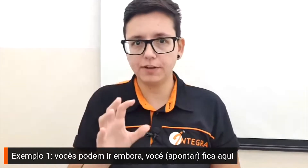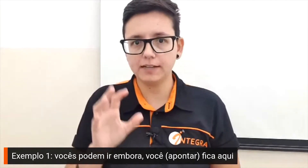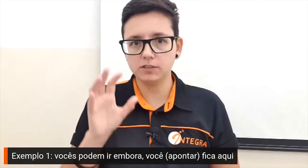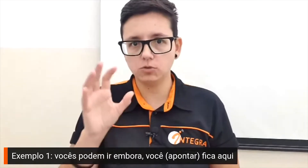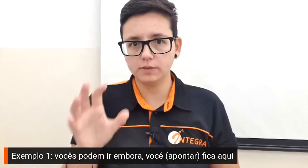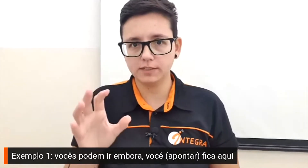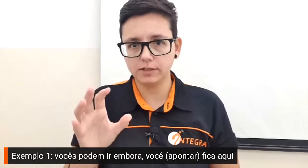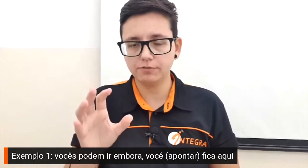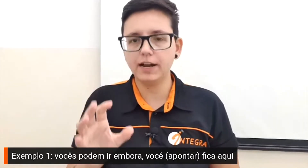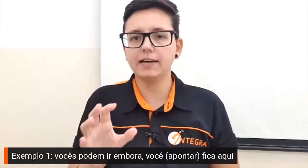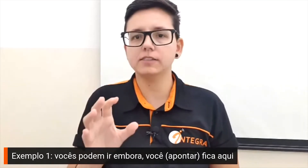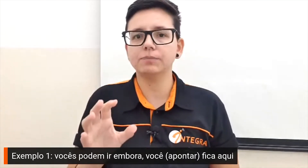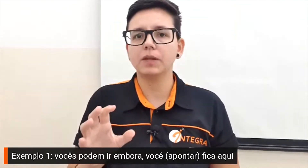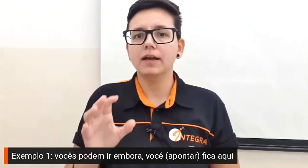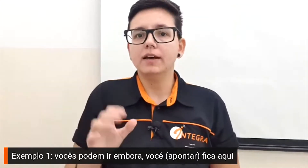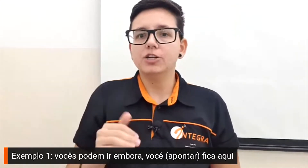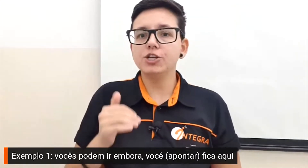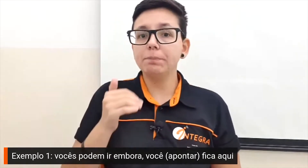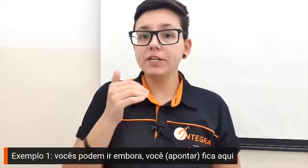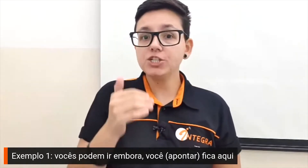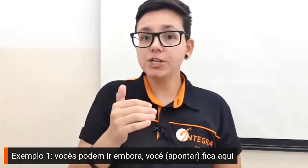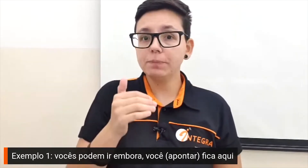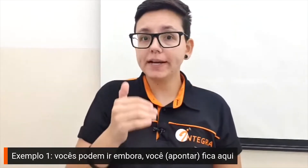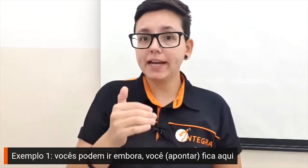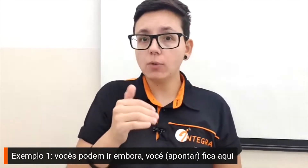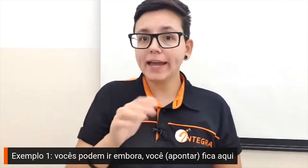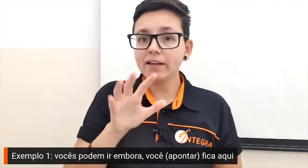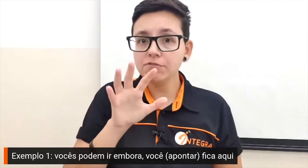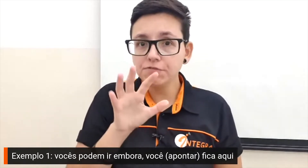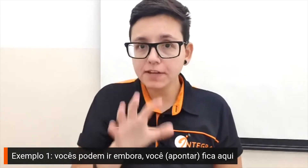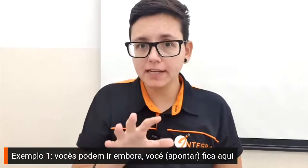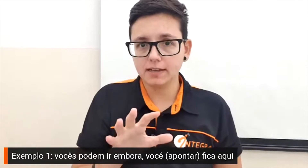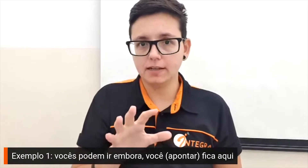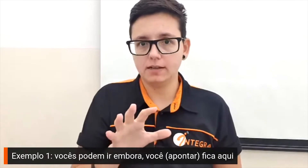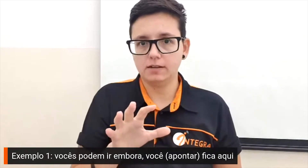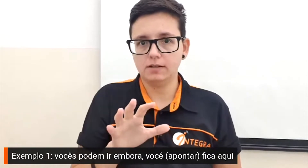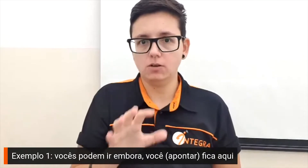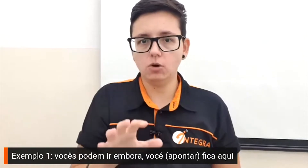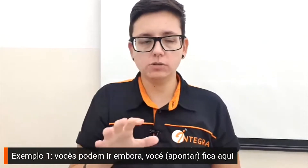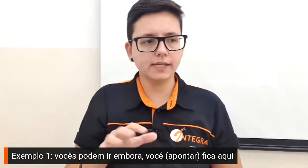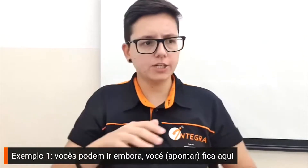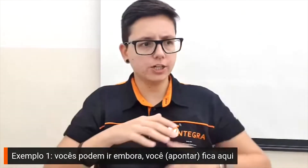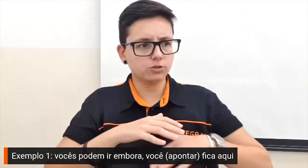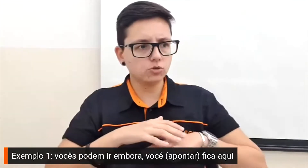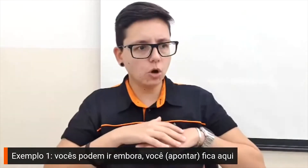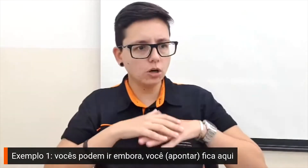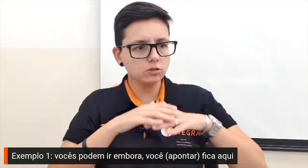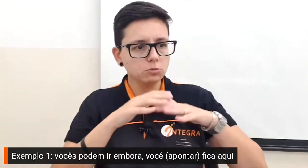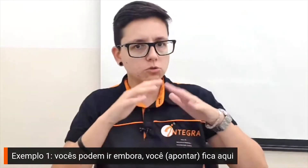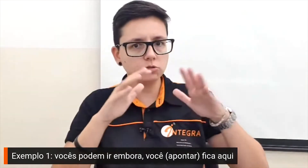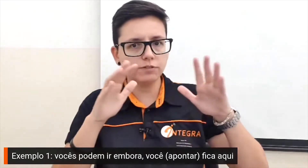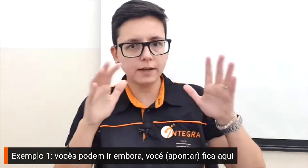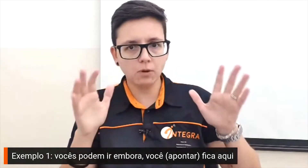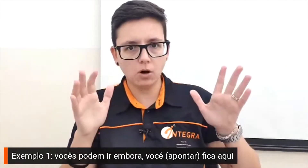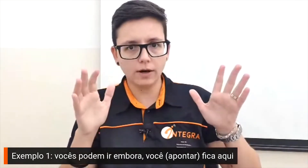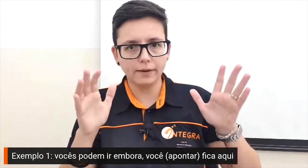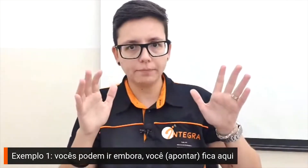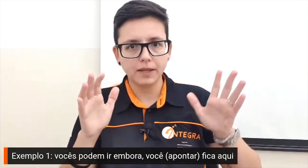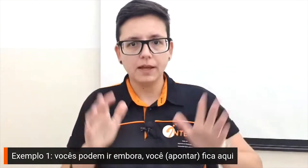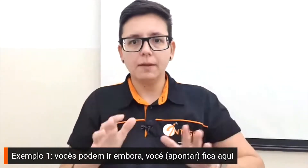frase, no contexto da frase, de pedir para que alguém fique. Ou seja, todo mundo vai embora,